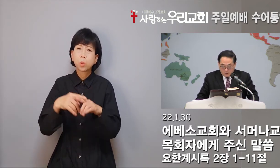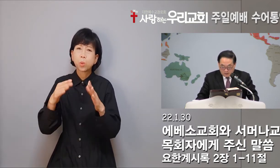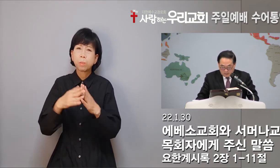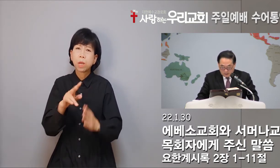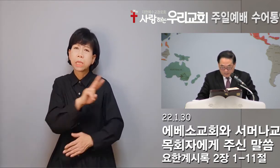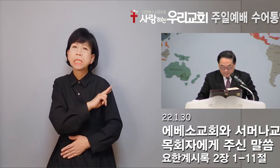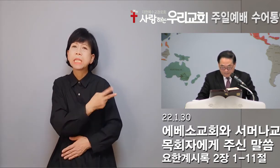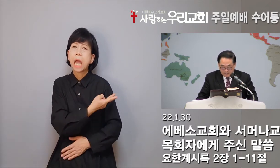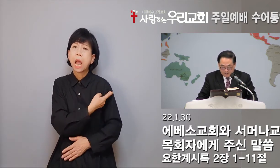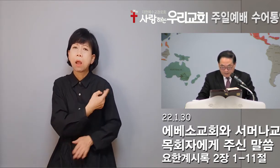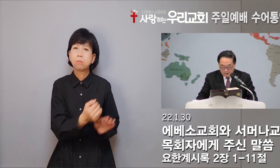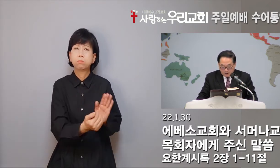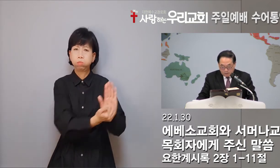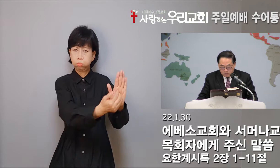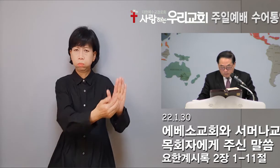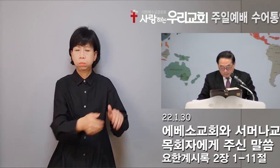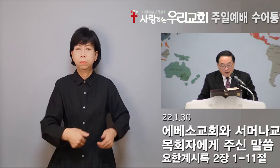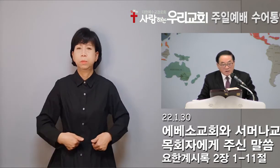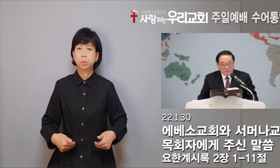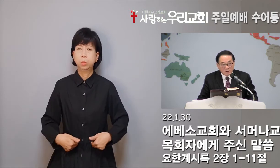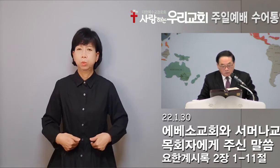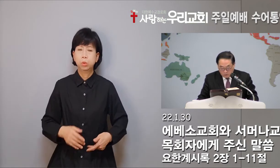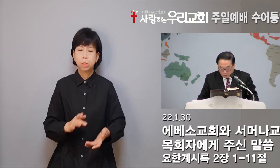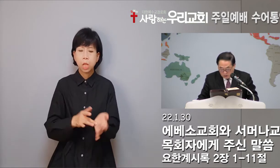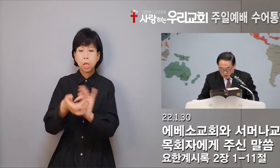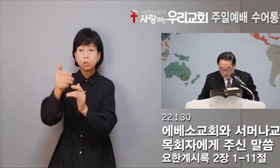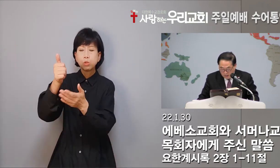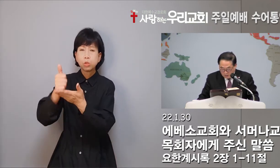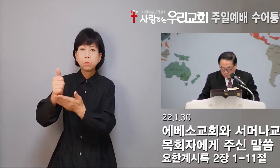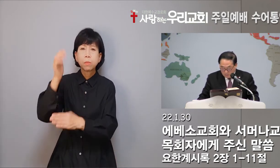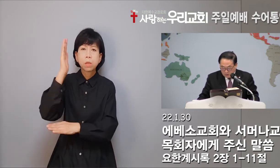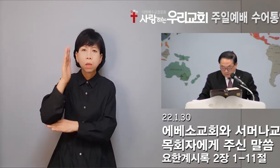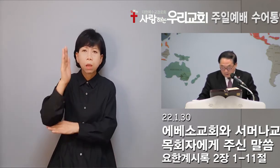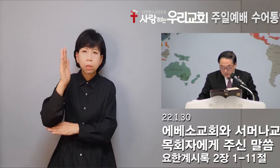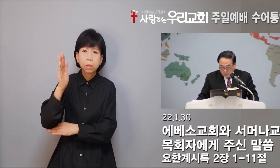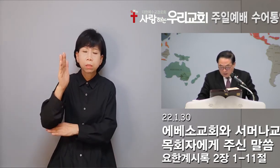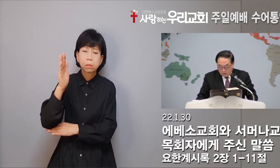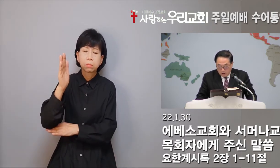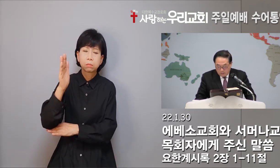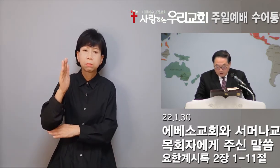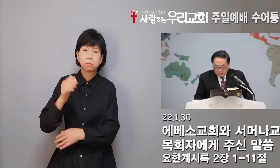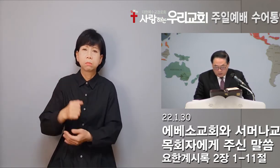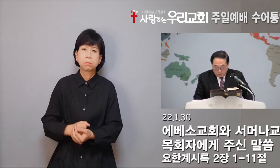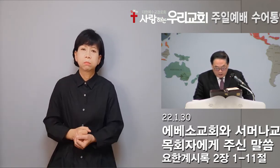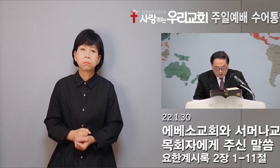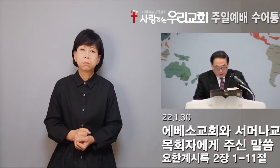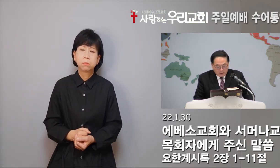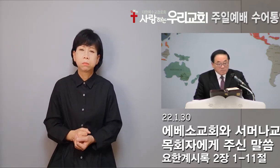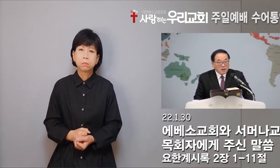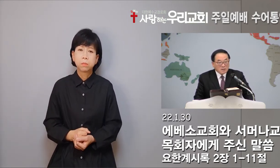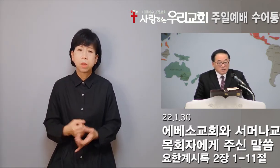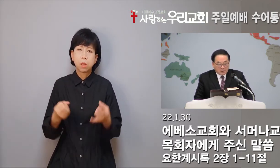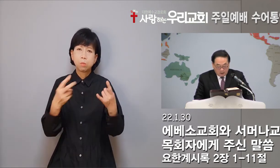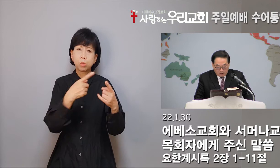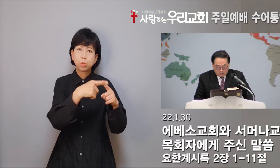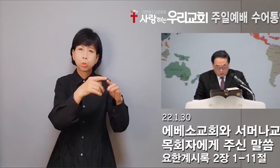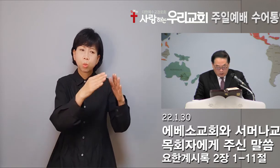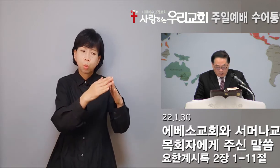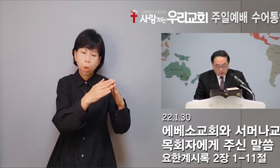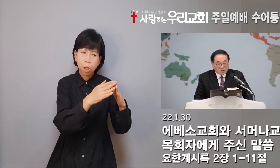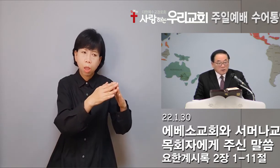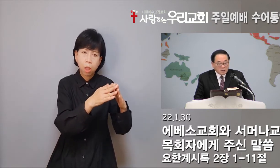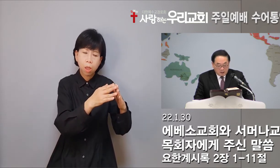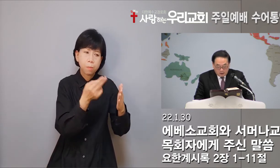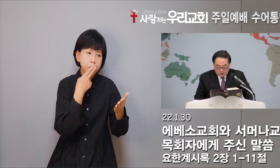용납하지 않는 것입니다. 예수님의 말씀은 곧 성령의 말씀입니다. 그리고 에베소 교회 사자에게 하신 말씀은 다른